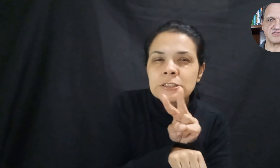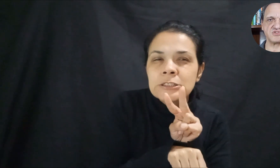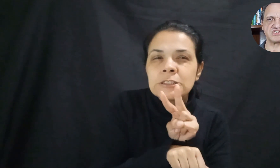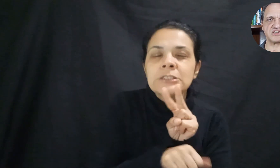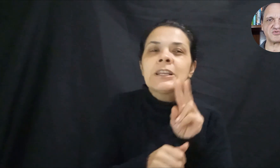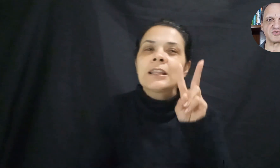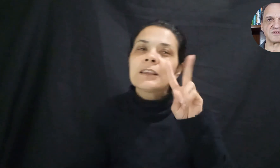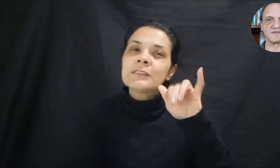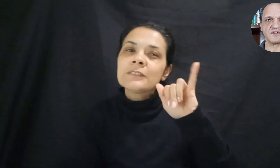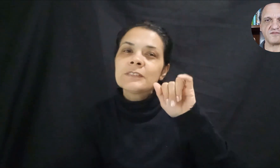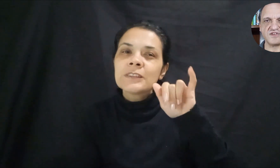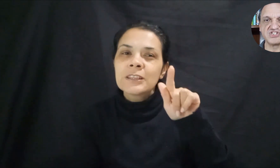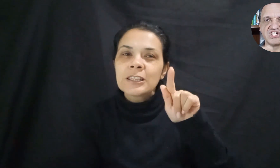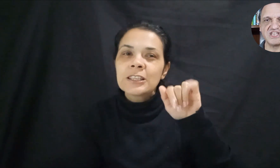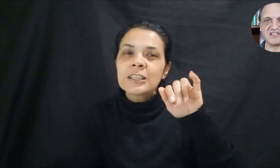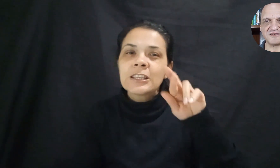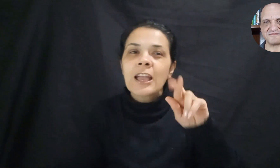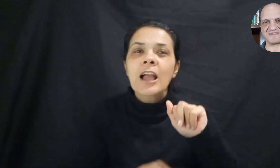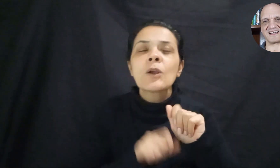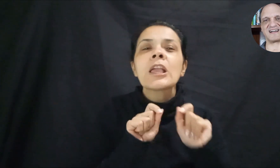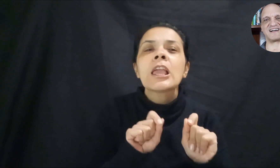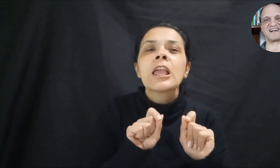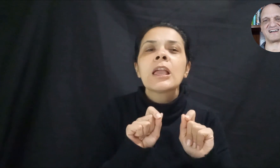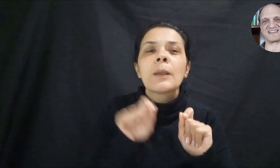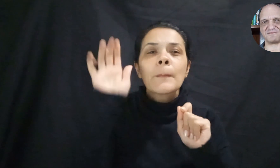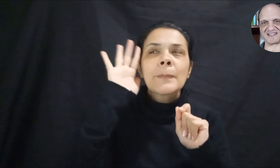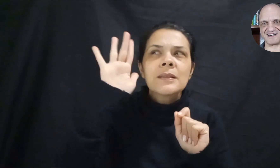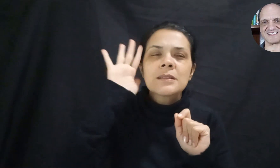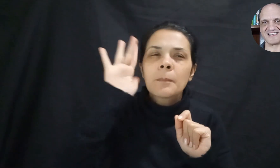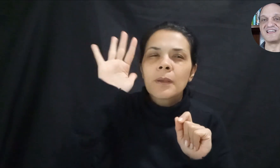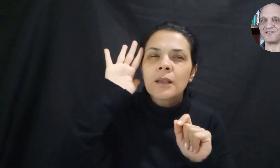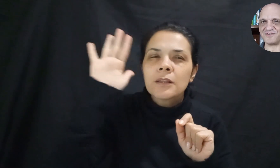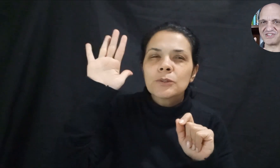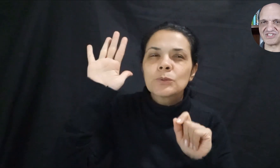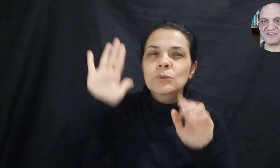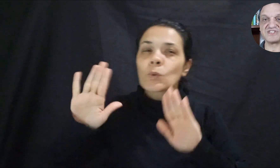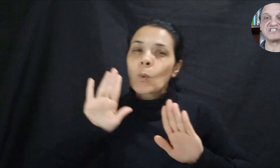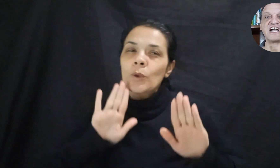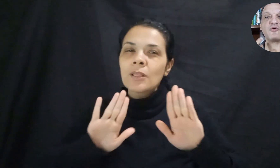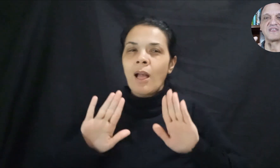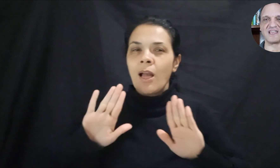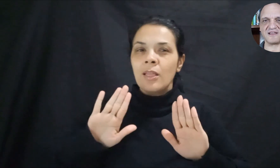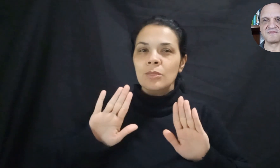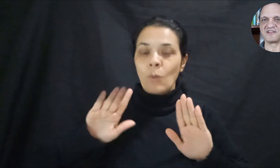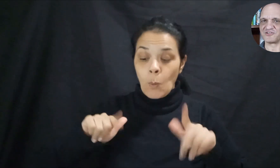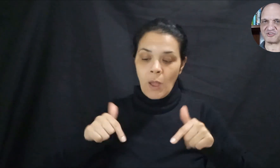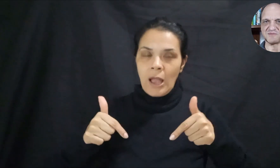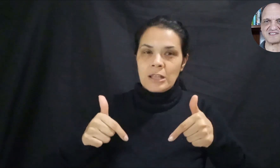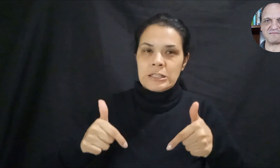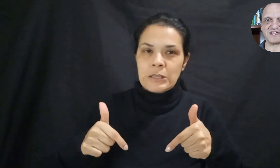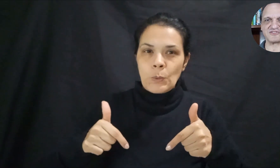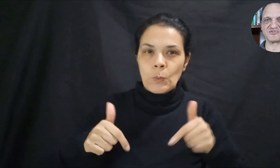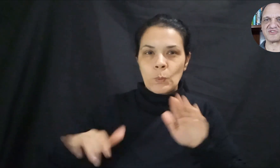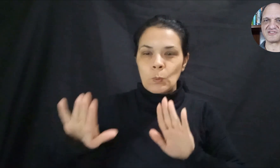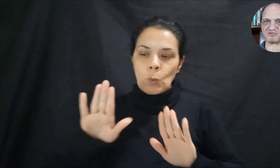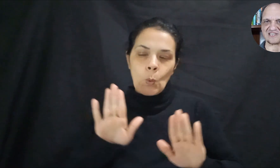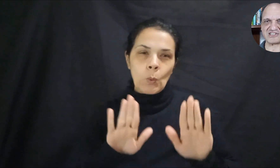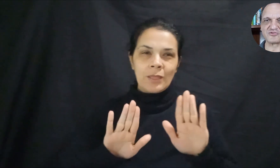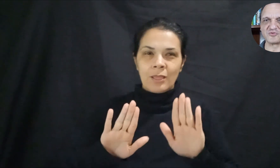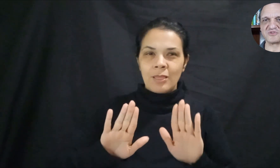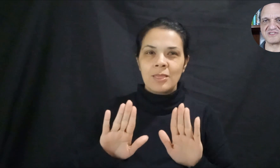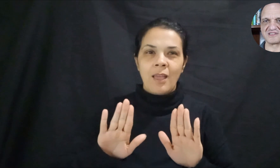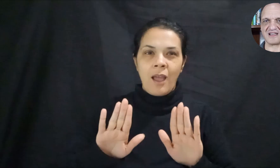do aviso de Jesus. Vigie. Ah, que bacana. Vigie. Vigiar o quê? Seus pensamentos,